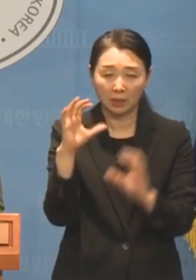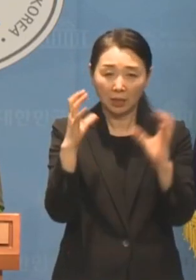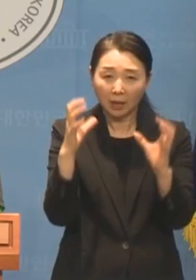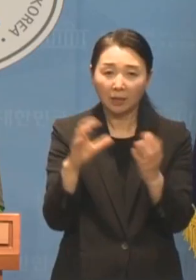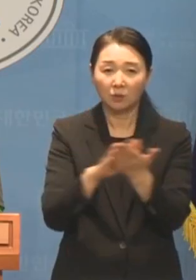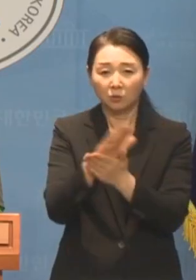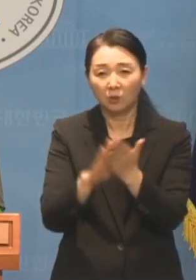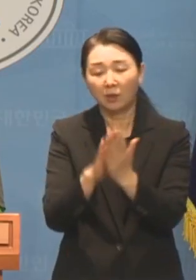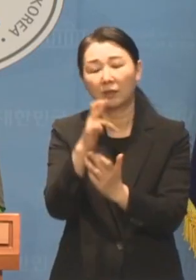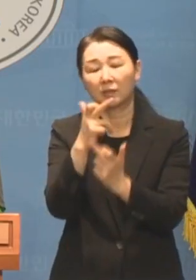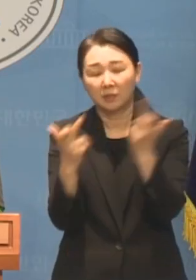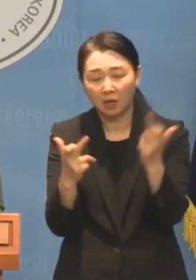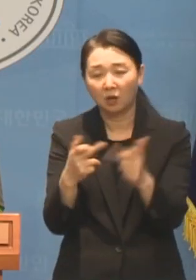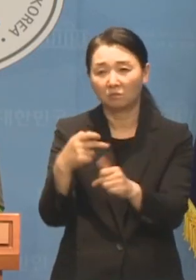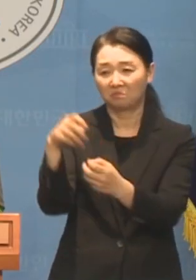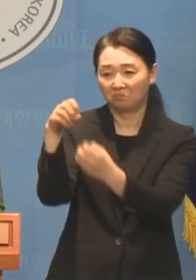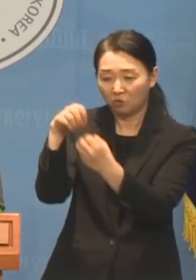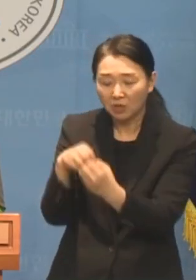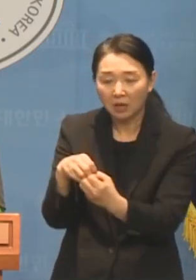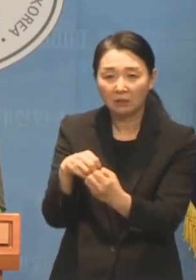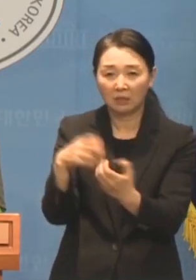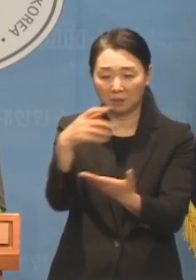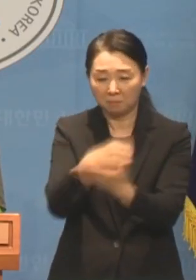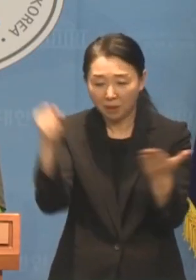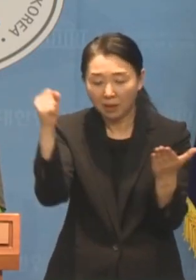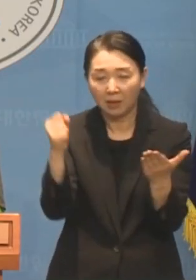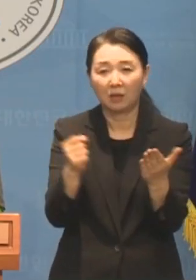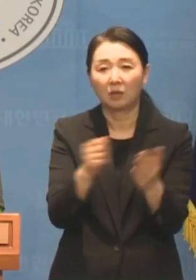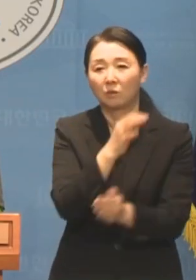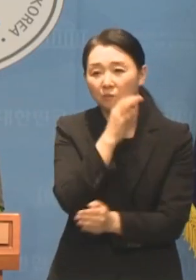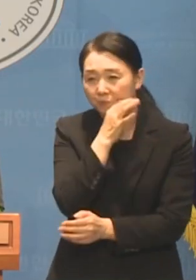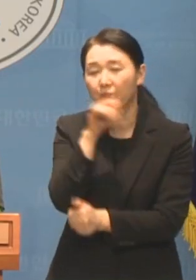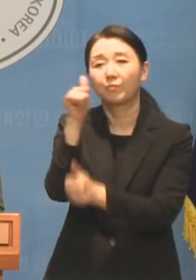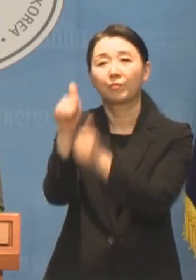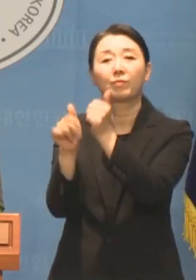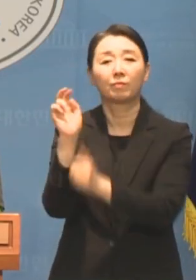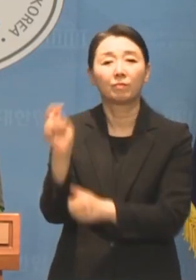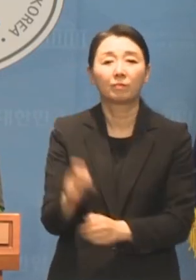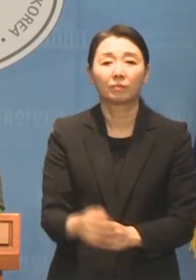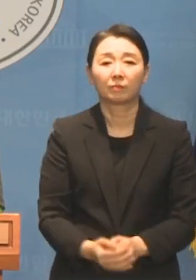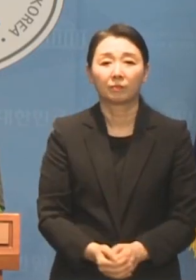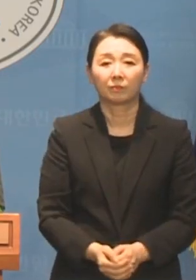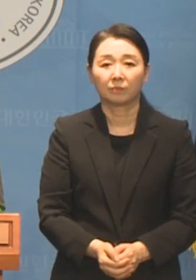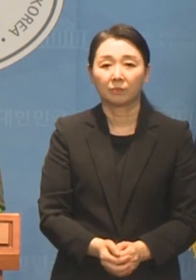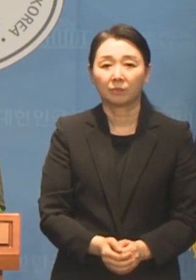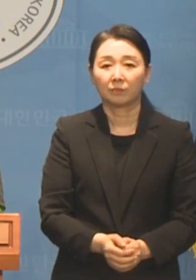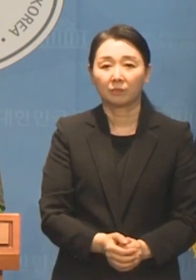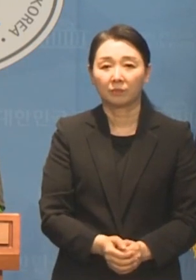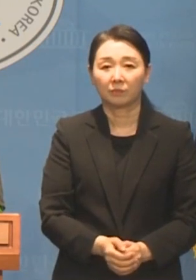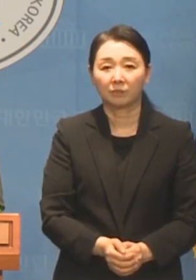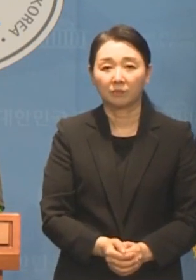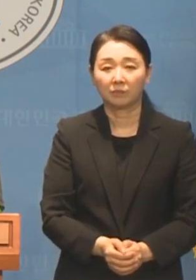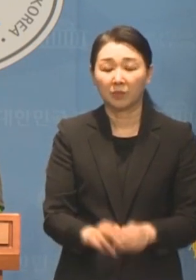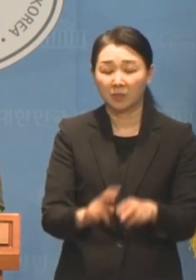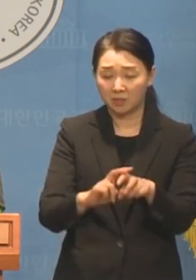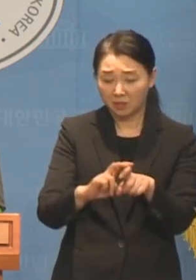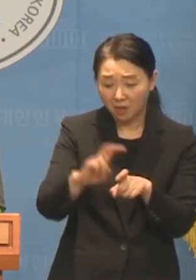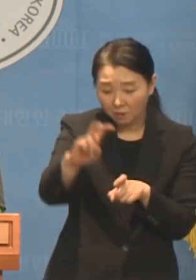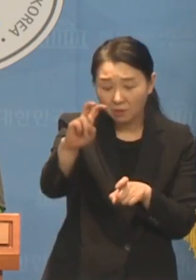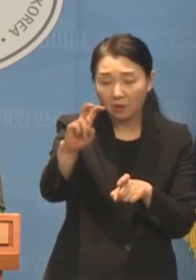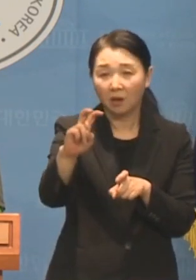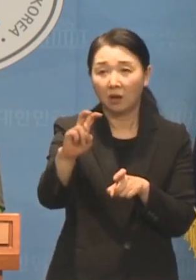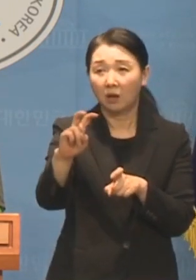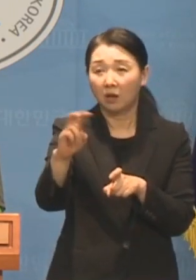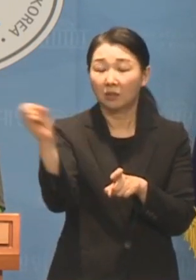할 자연유산을 가로채는 부끄러운 조상으로 기억될 것입니다. 부동이 되었던 케이블카 사업의 불씨를